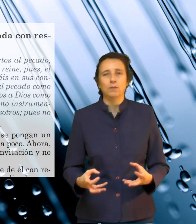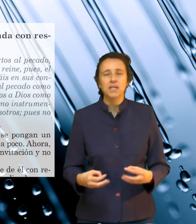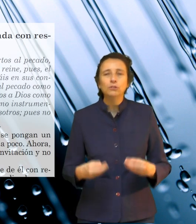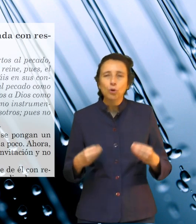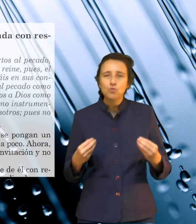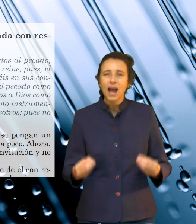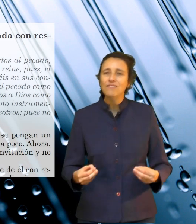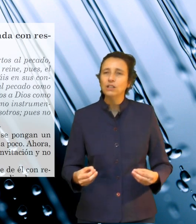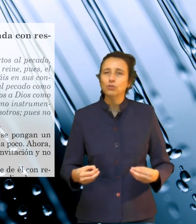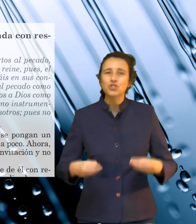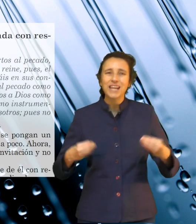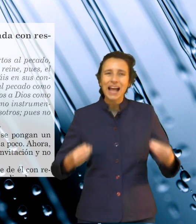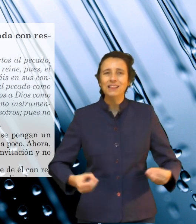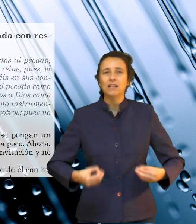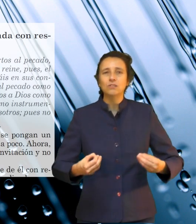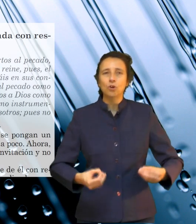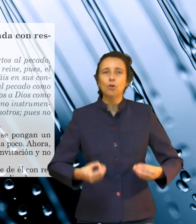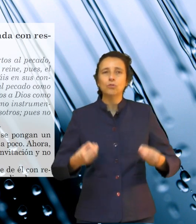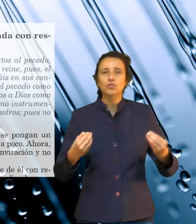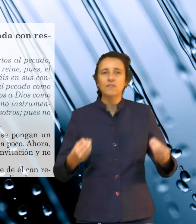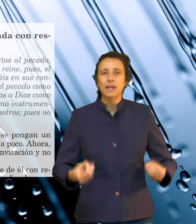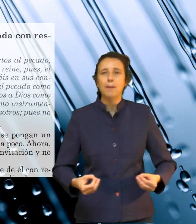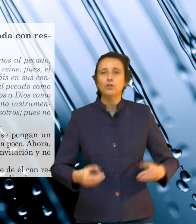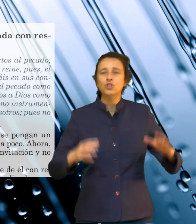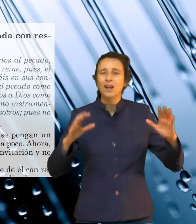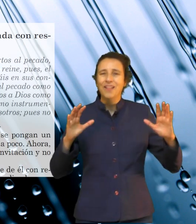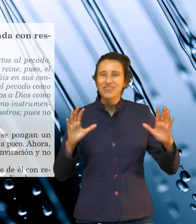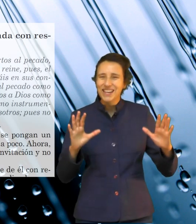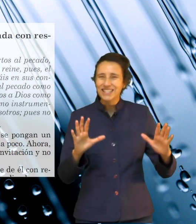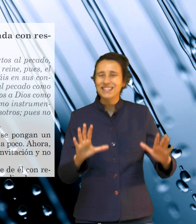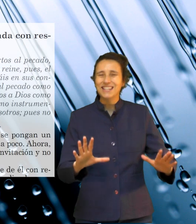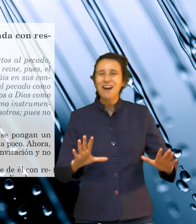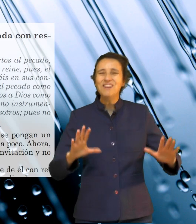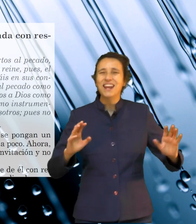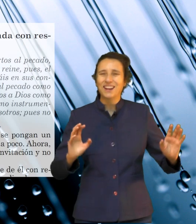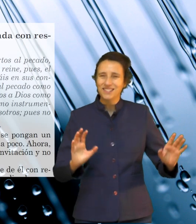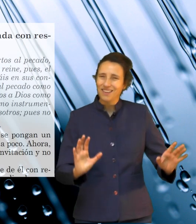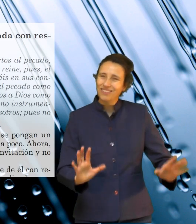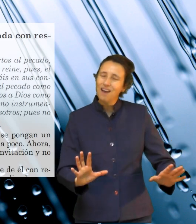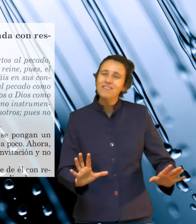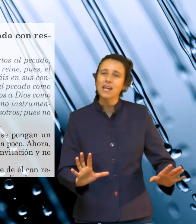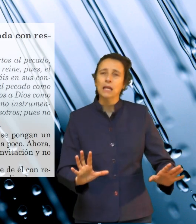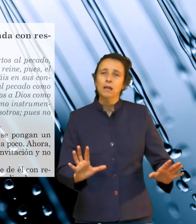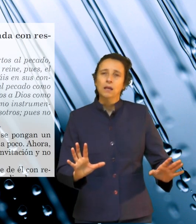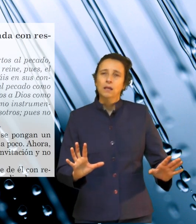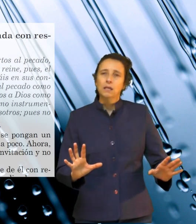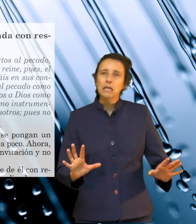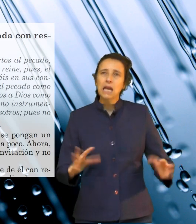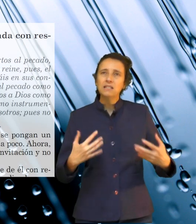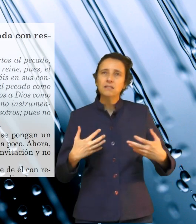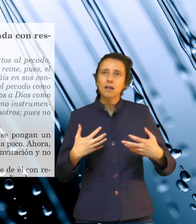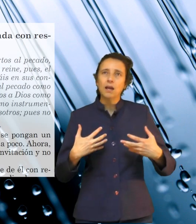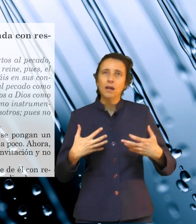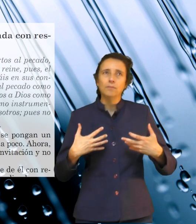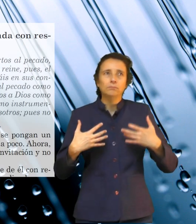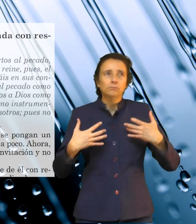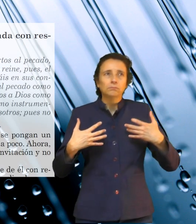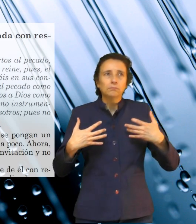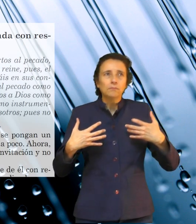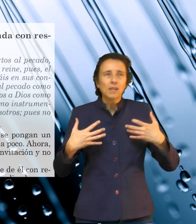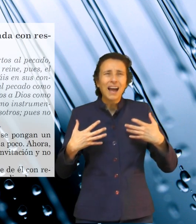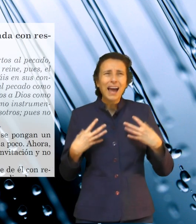un comportamiento, un hábito, si antes no lo consideramos desechable, rechazable y es